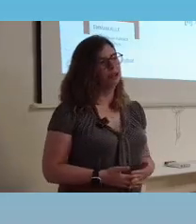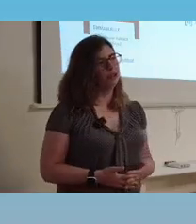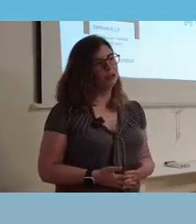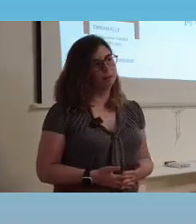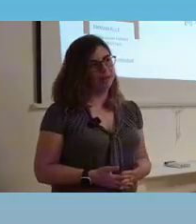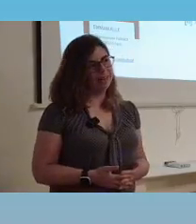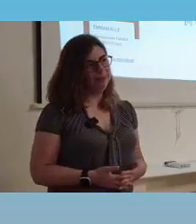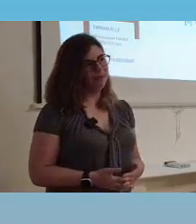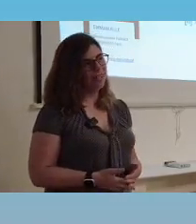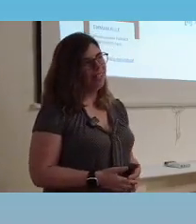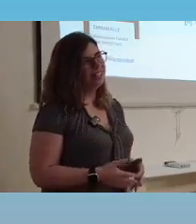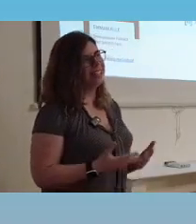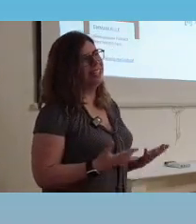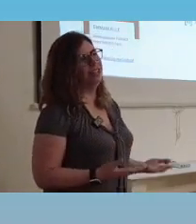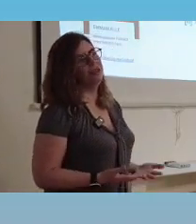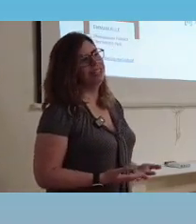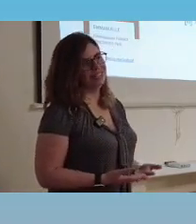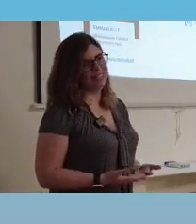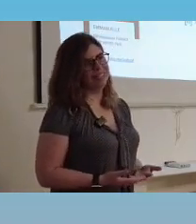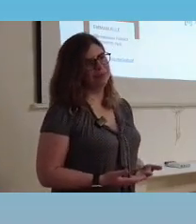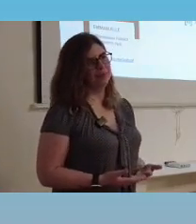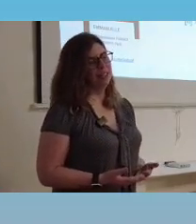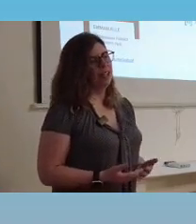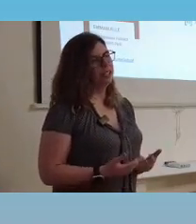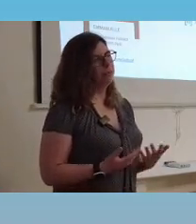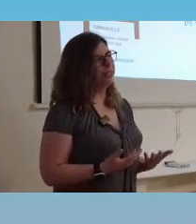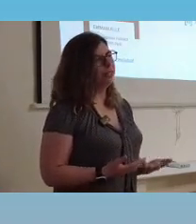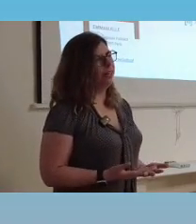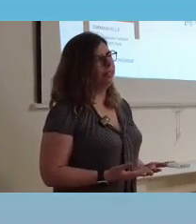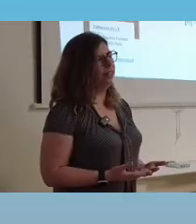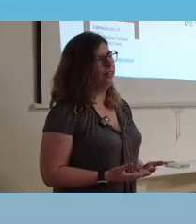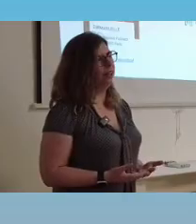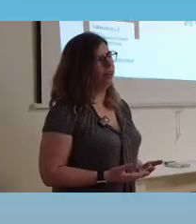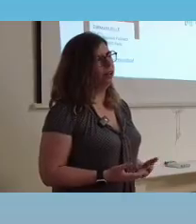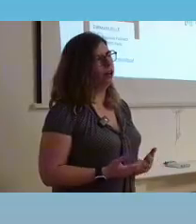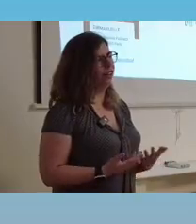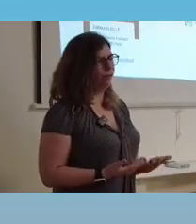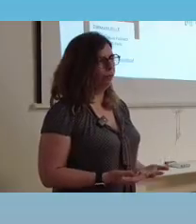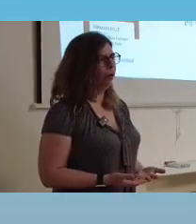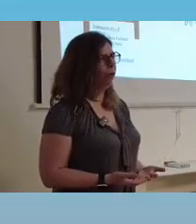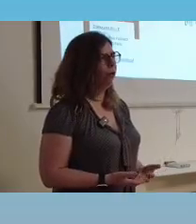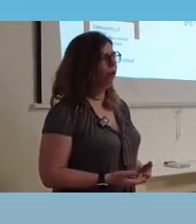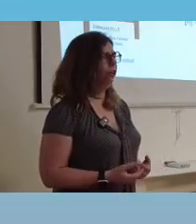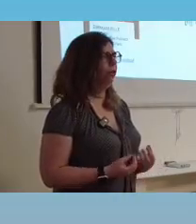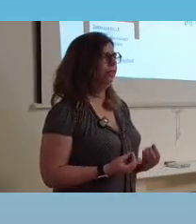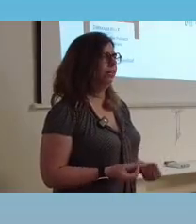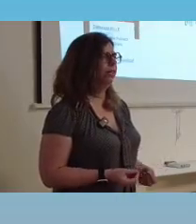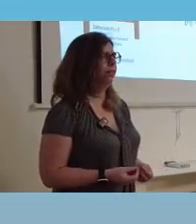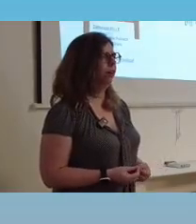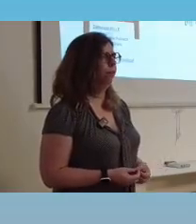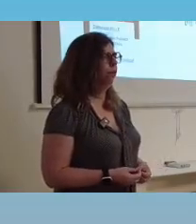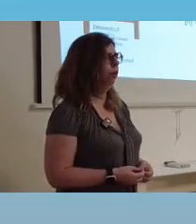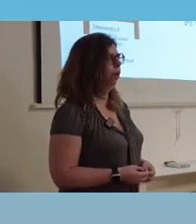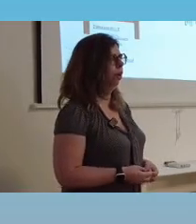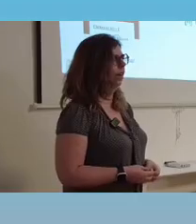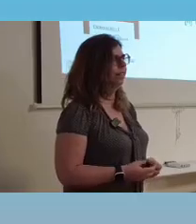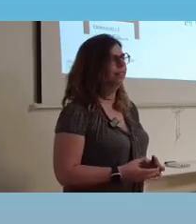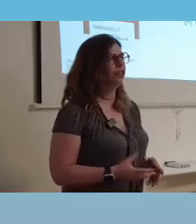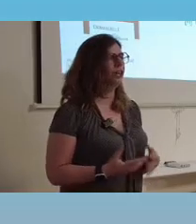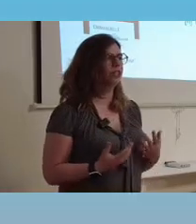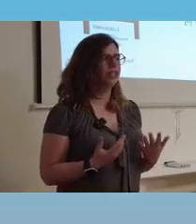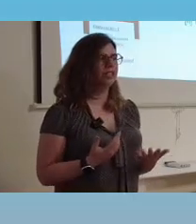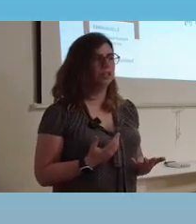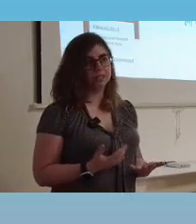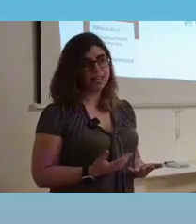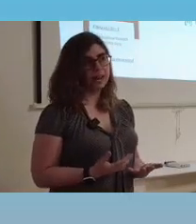chez Shodo Paris, qui est une ESN spécialisée dans le développement, une ESN qui est vraiment